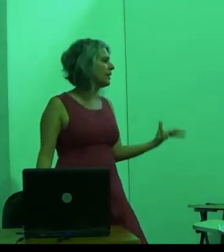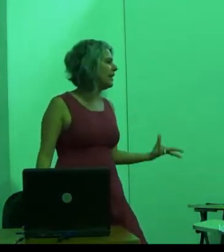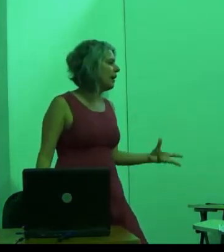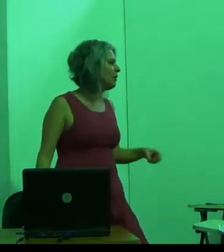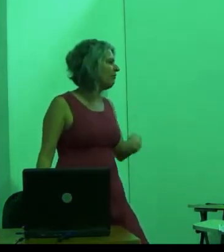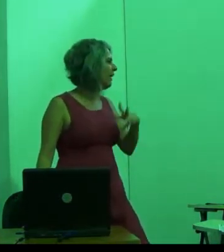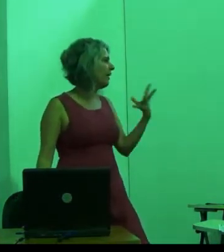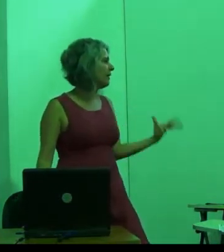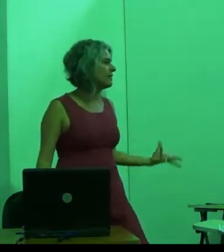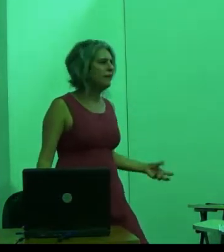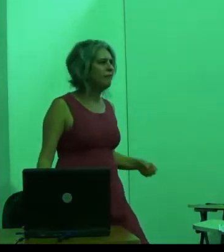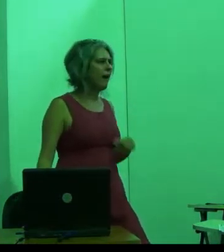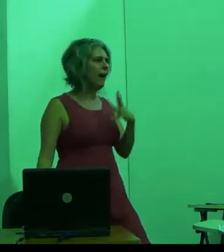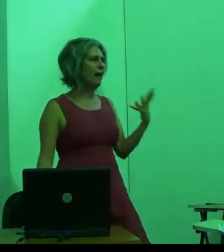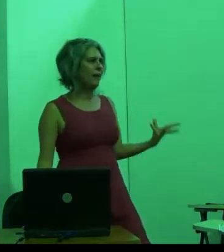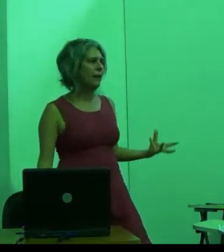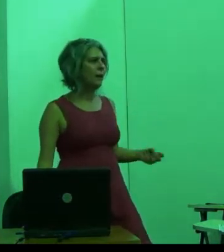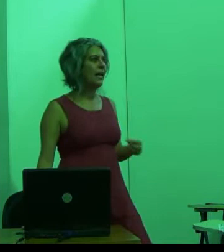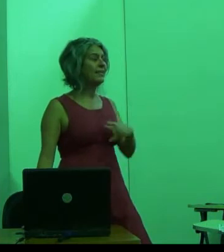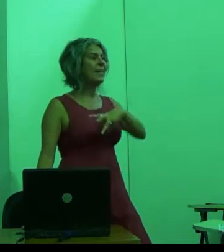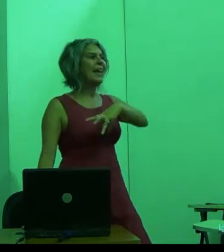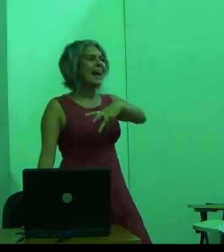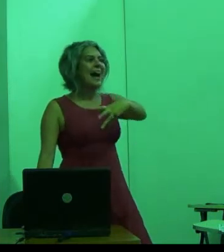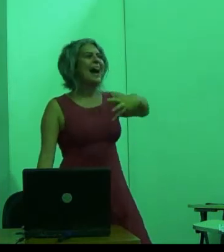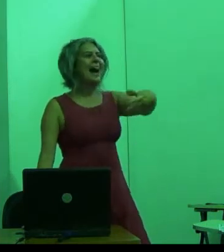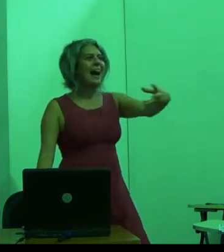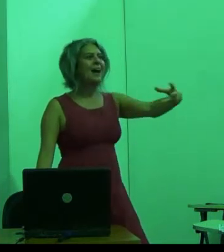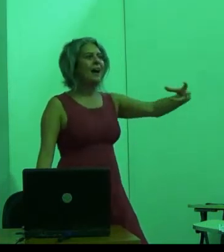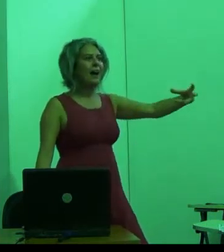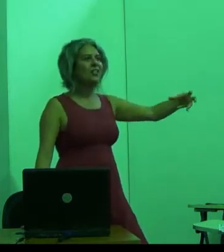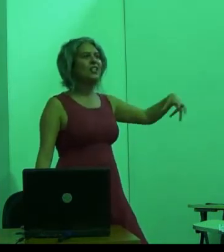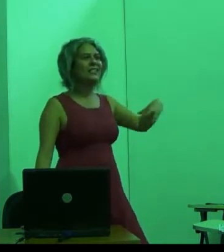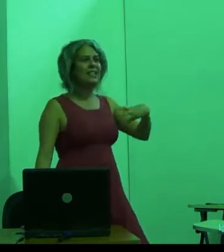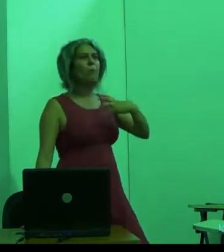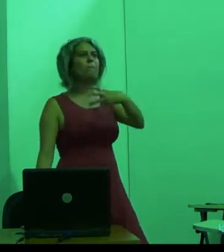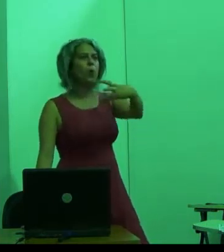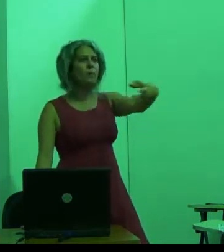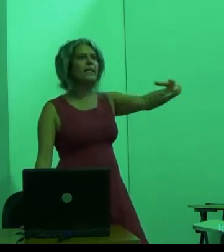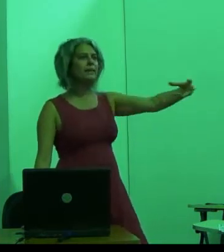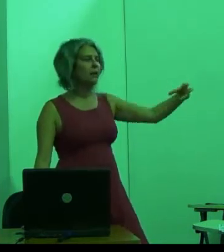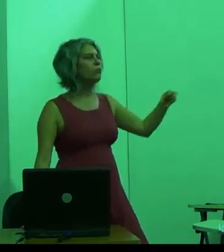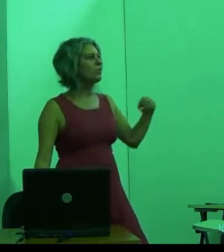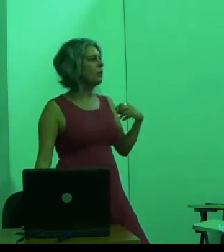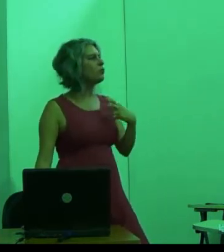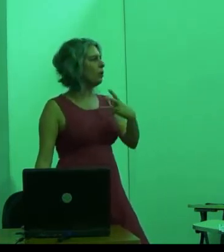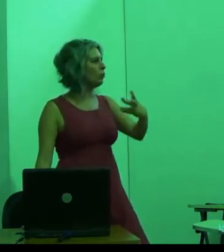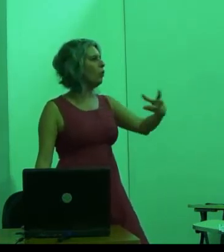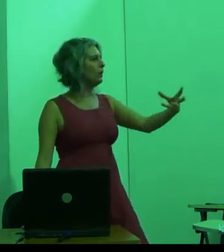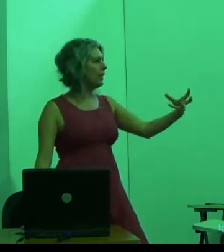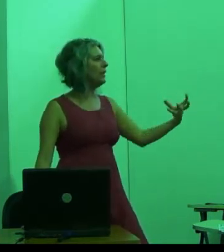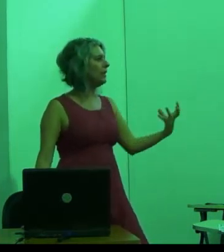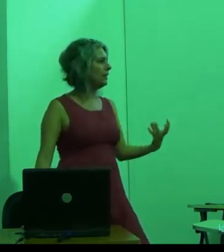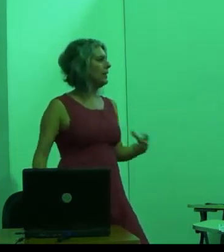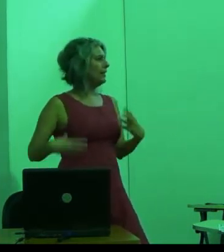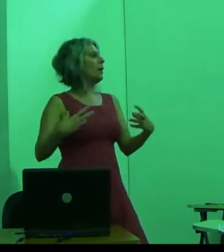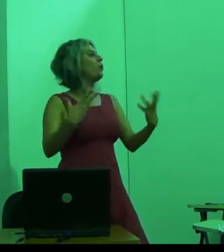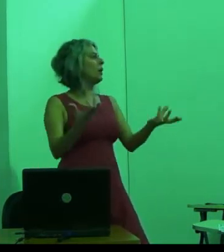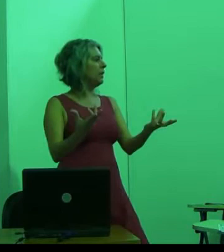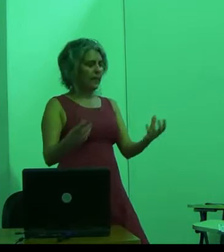ele abre feiras, ele fala, ele aparece. A gestão pública da condição de autor dele está